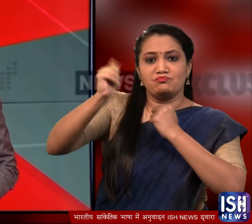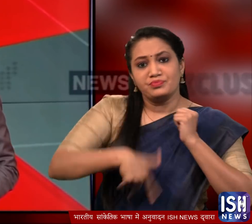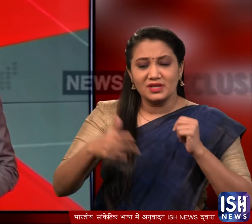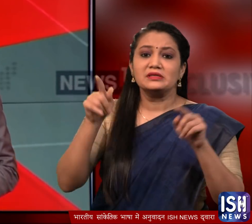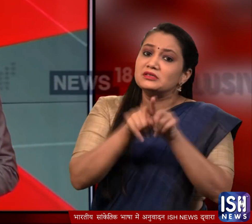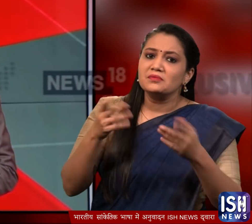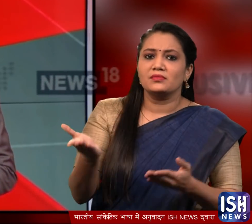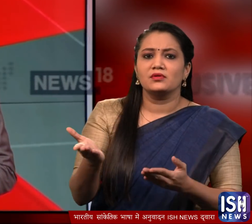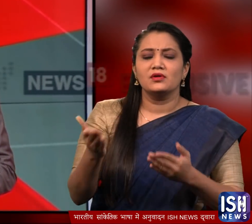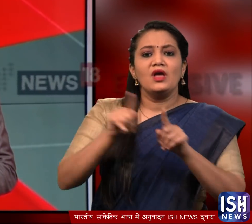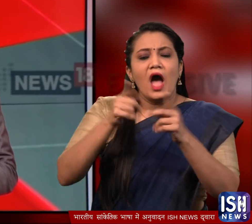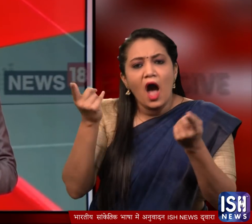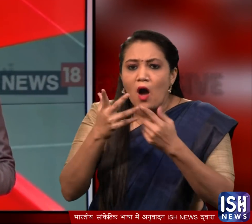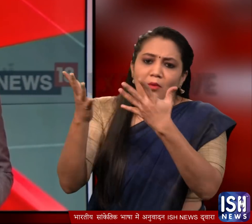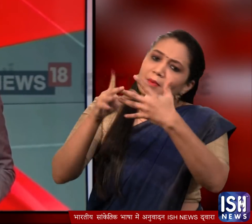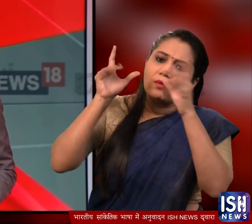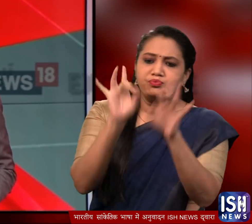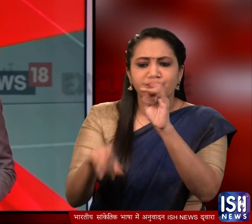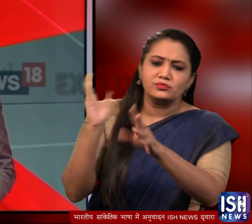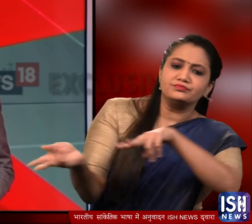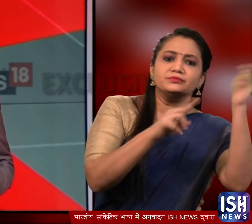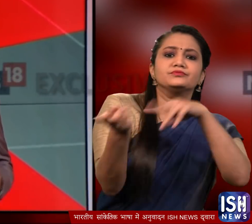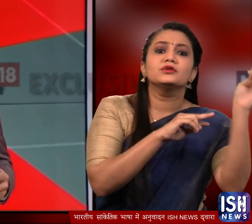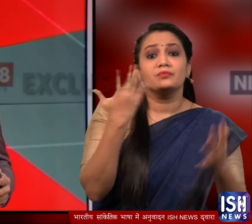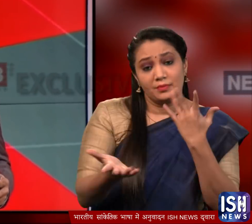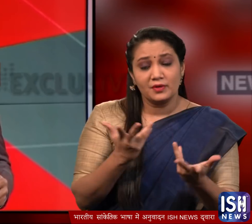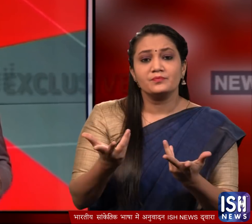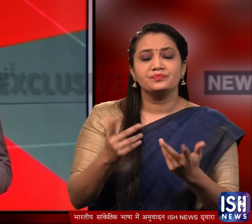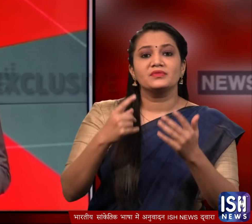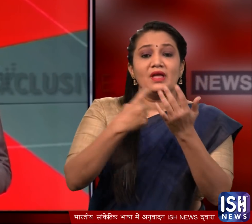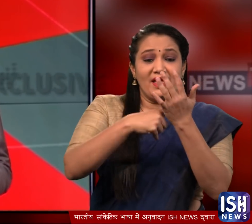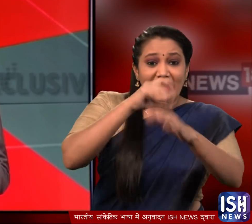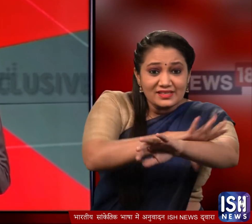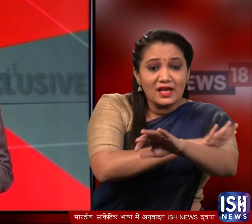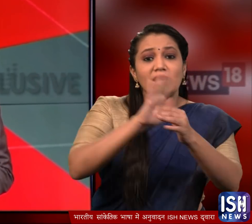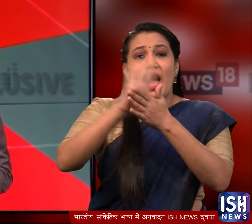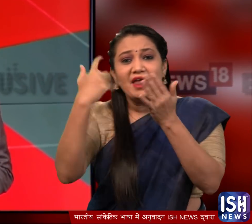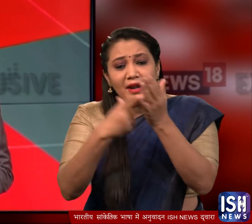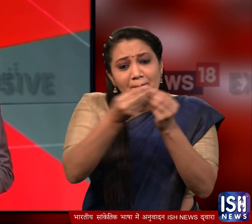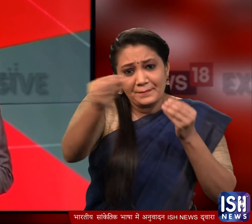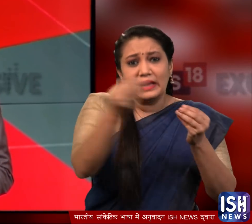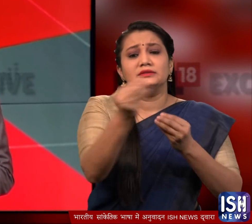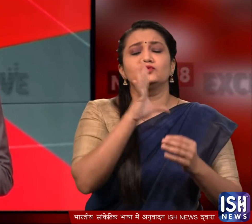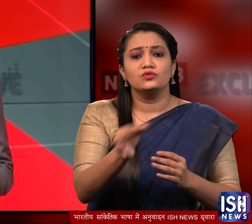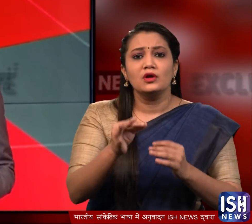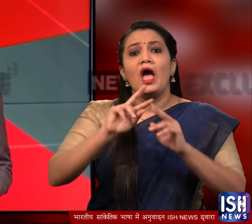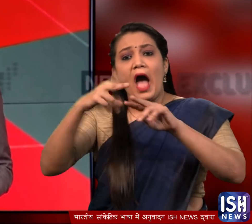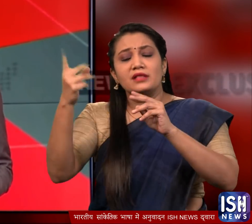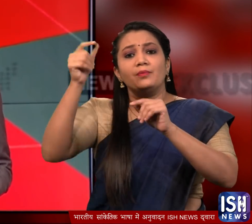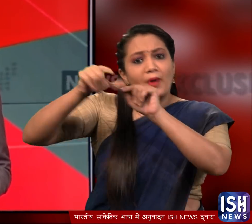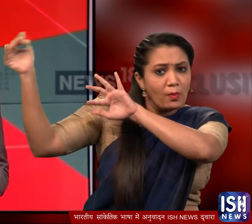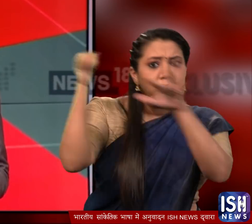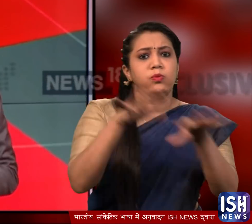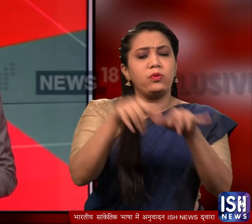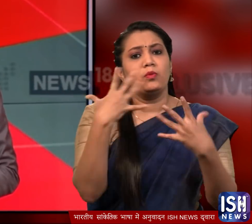की नौबत आ जाएगी तो वहां से उद्योग धंधों का पलायन होगा। क्योंकि राजस्थान का ये जिला हरियाणा और दिल्ली से ज्यादा दूर नहीं है, इसलिए वहां दूसरे राज्यों